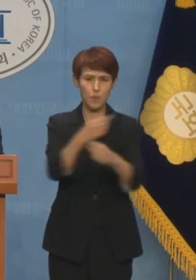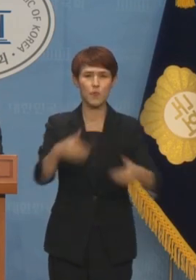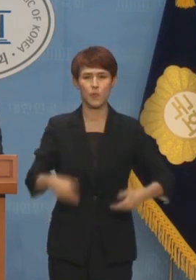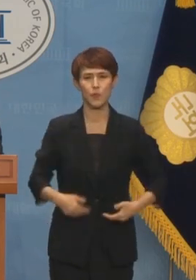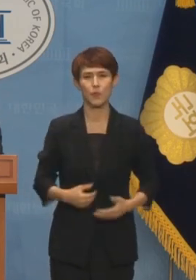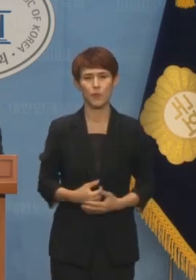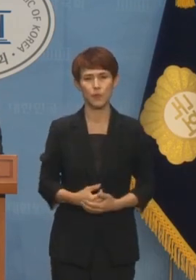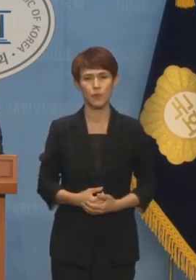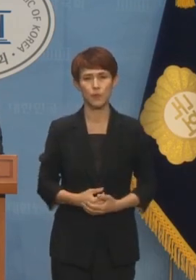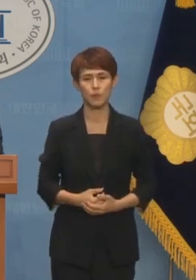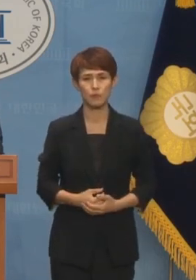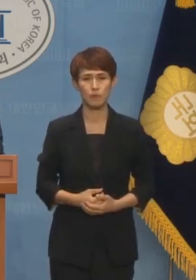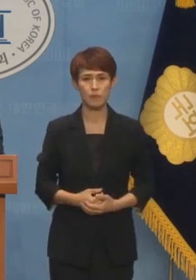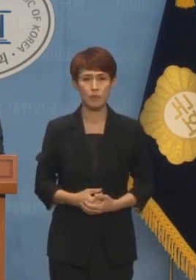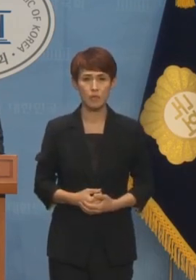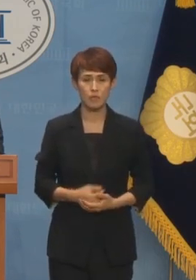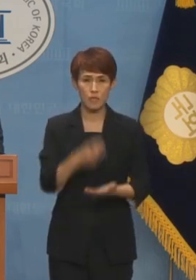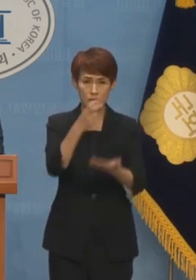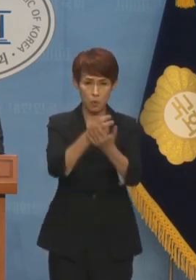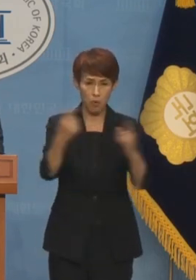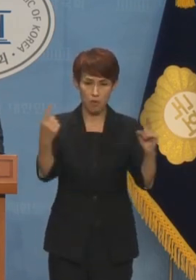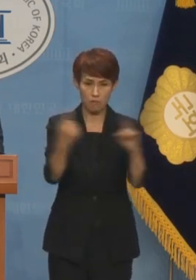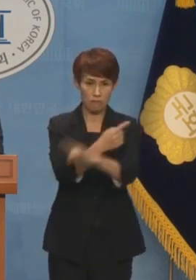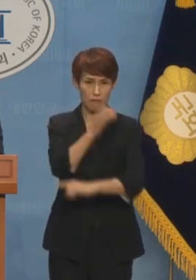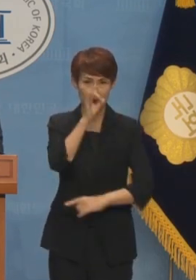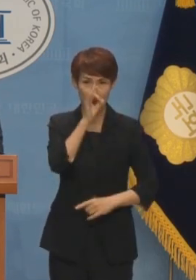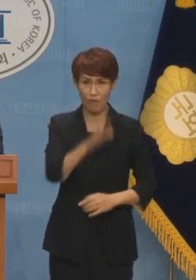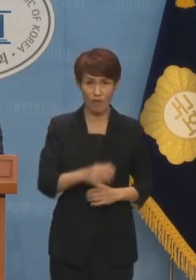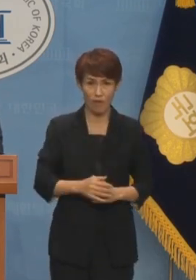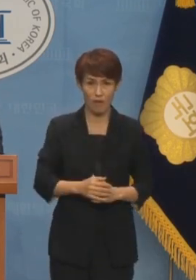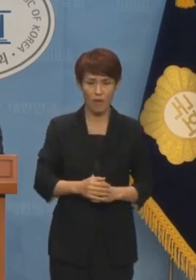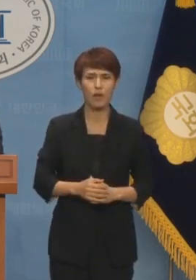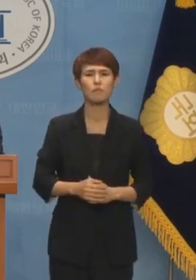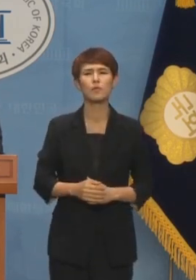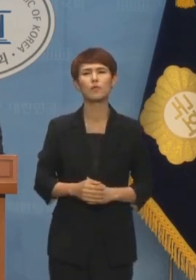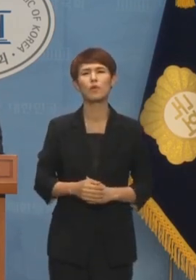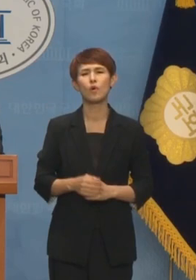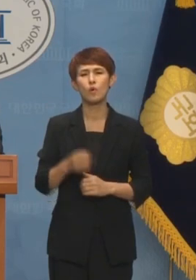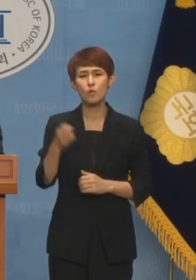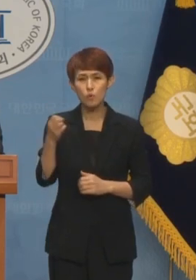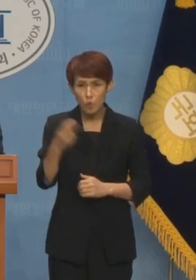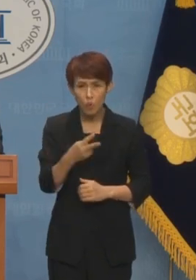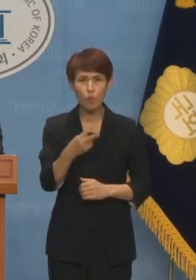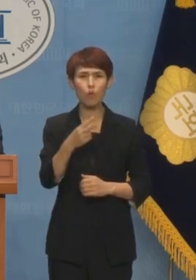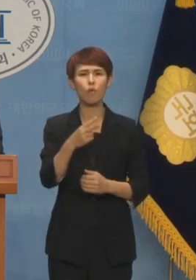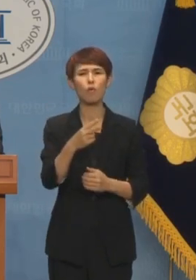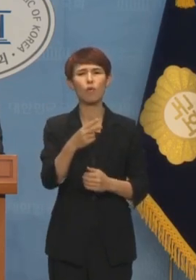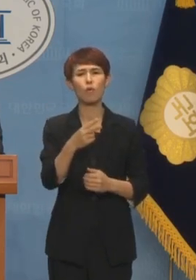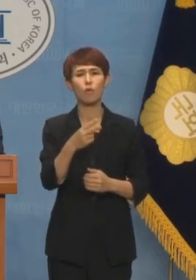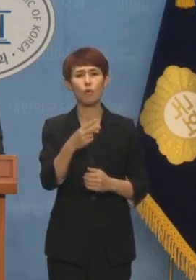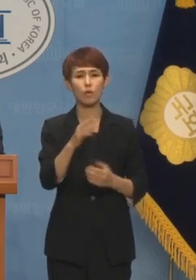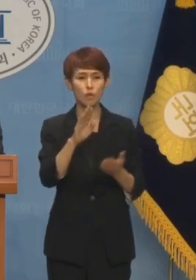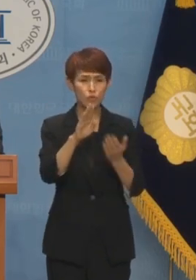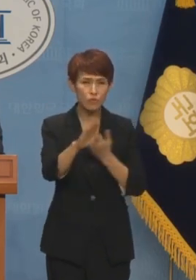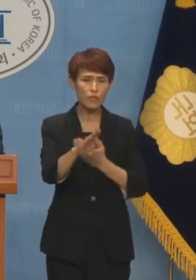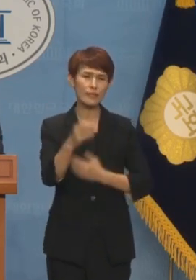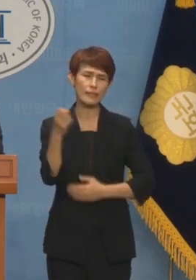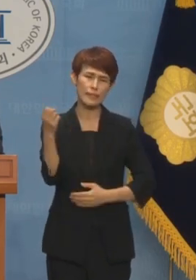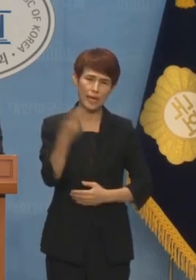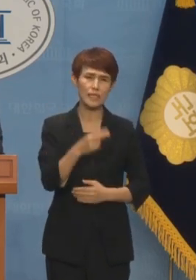합니다. 만약 그러지 못한다면 우리는 또 다른 도연이를 보내고 난 후